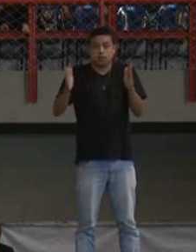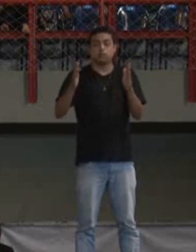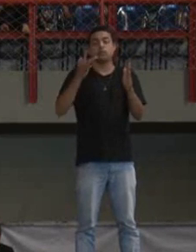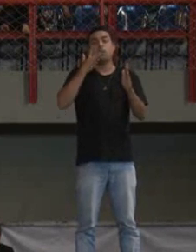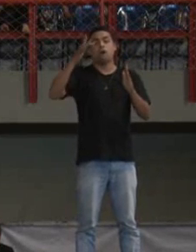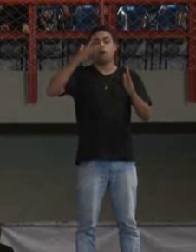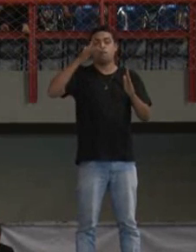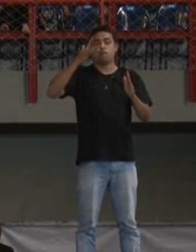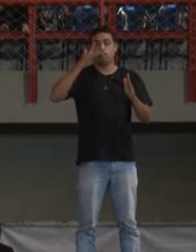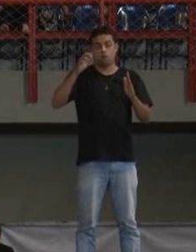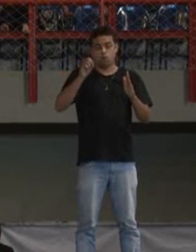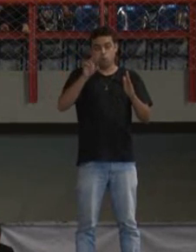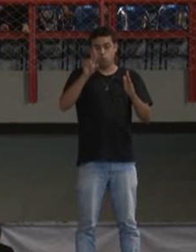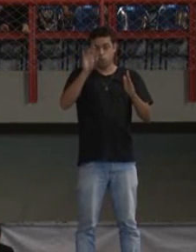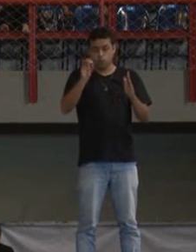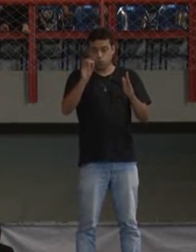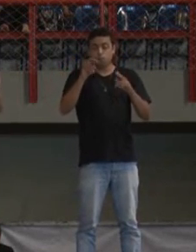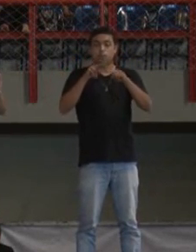momento